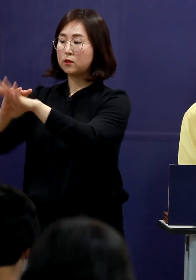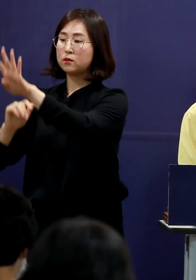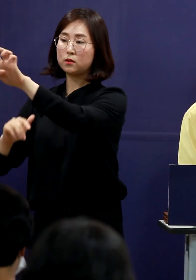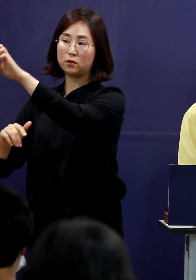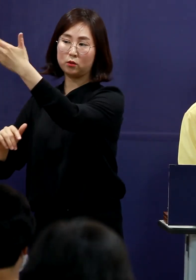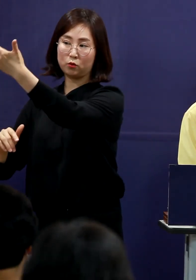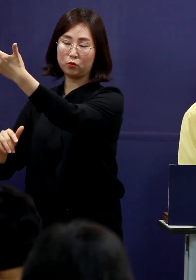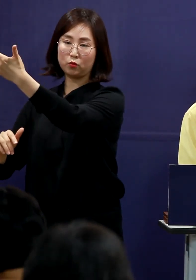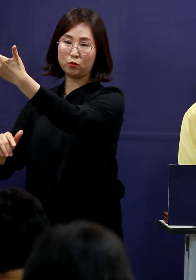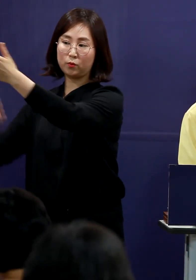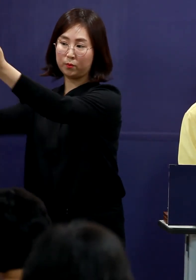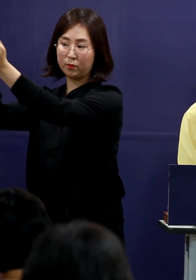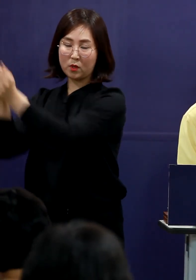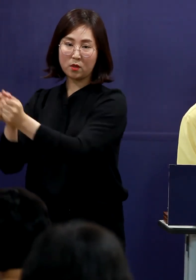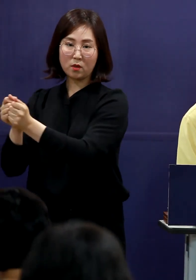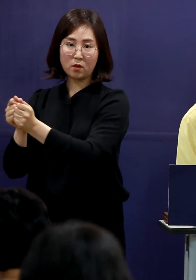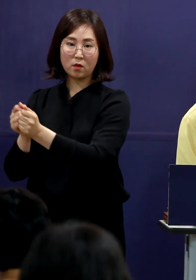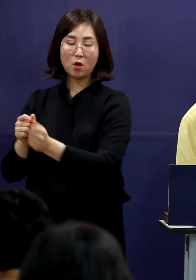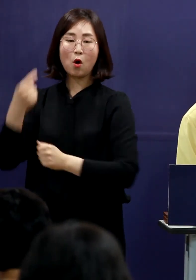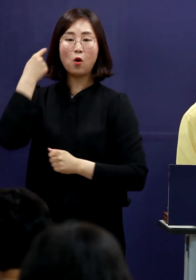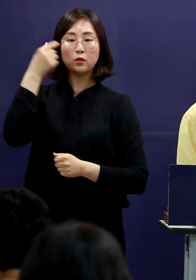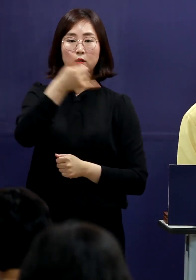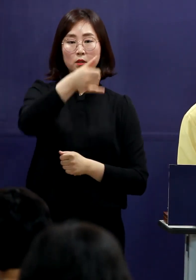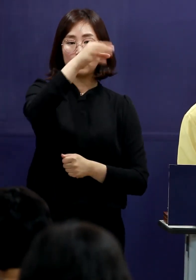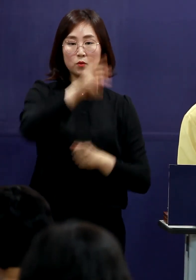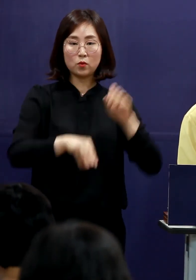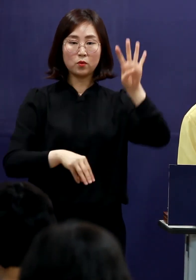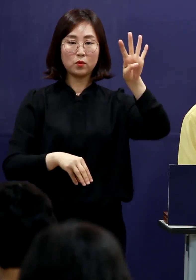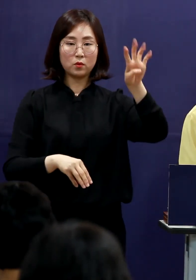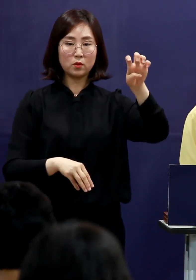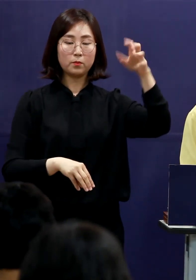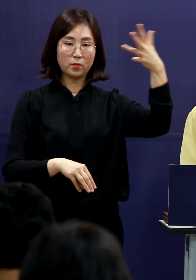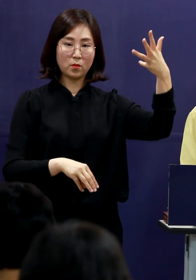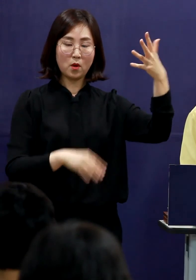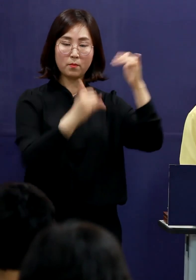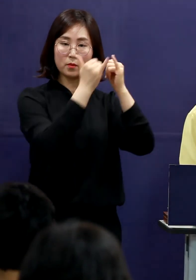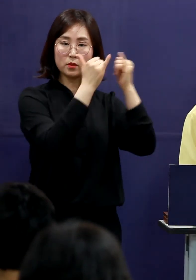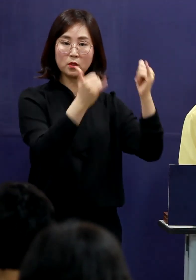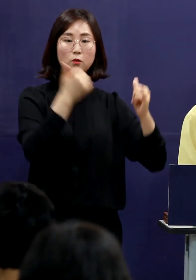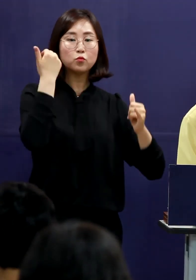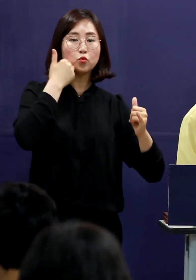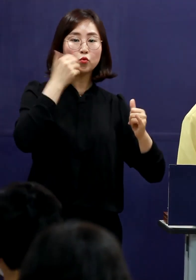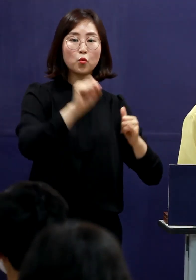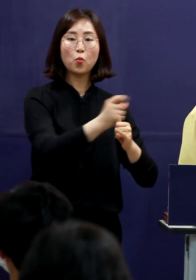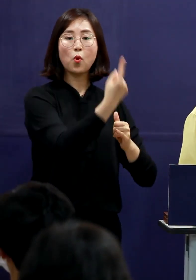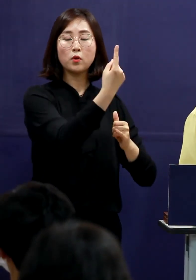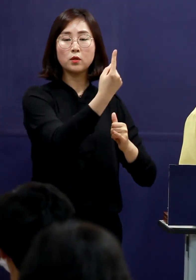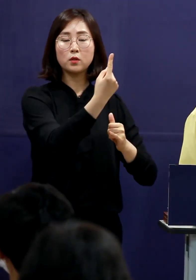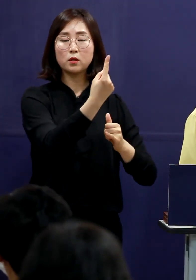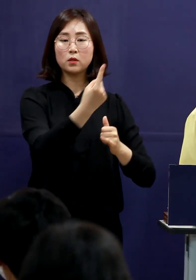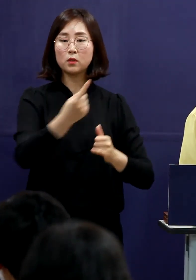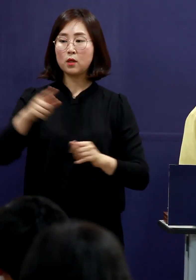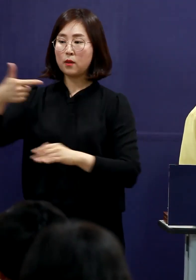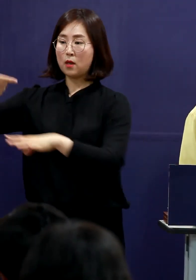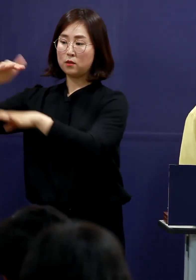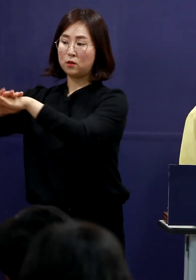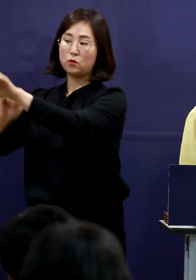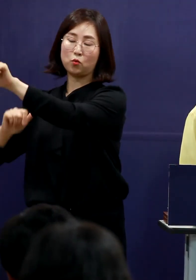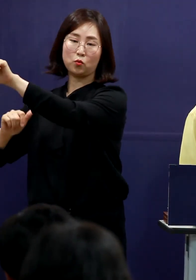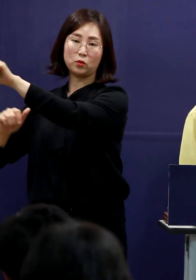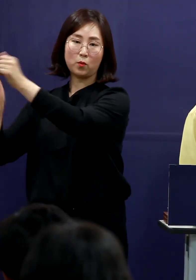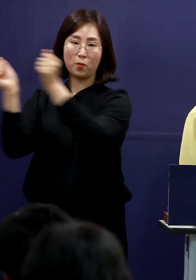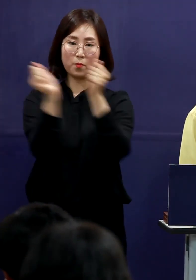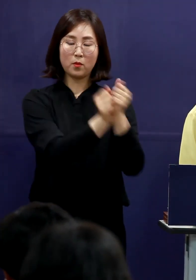48번 어제 감염되신 분은 대전 55번으로부터 감염됐는데, 이건 이제 대전 49번은